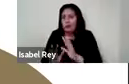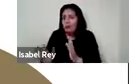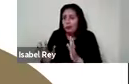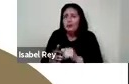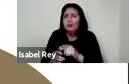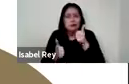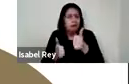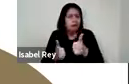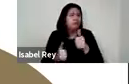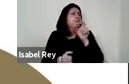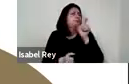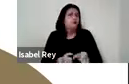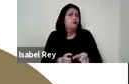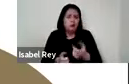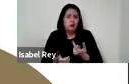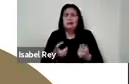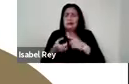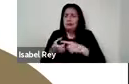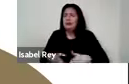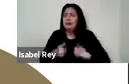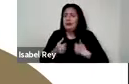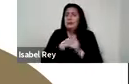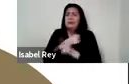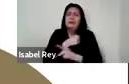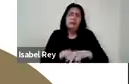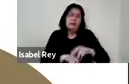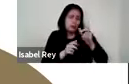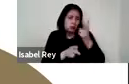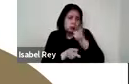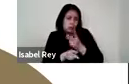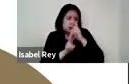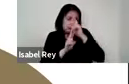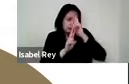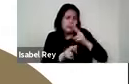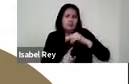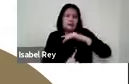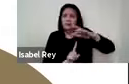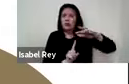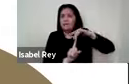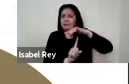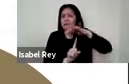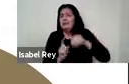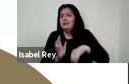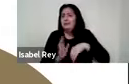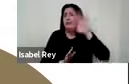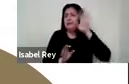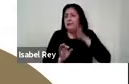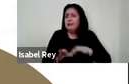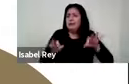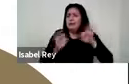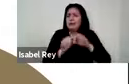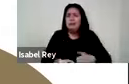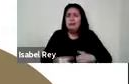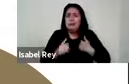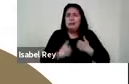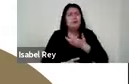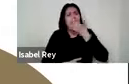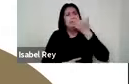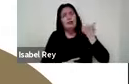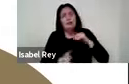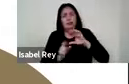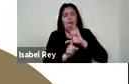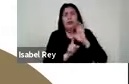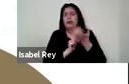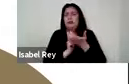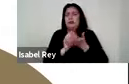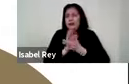buenos ciudadanos, que cuiden, respeten su medio ambiente y que sobre todo vivamos cada vez mejor en una cultura de